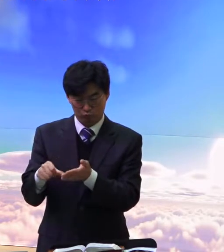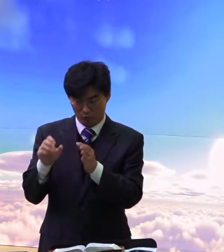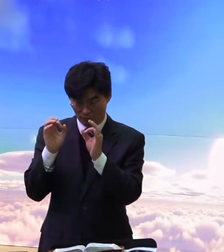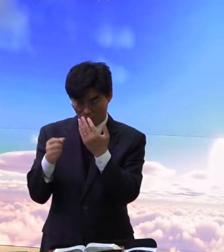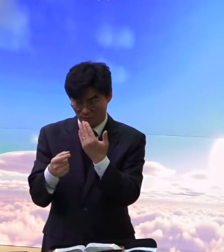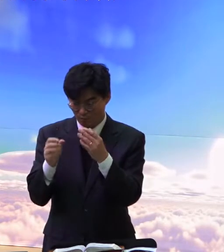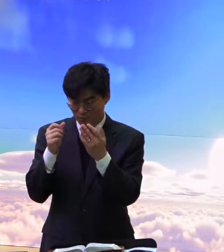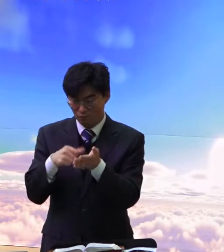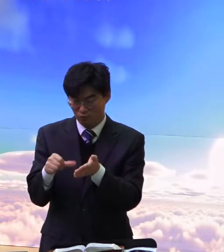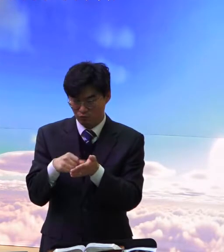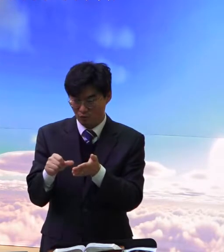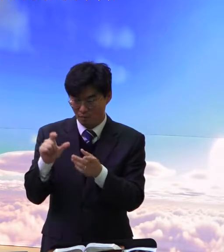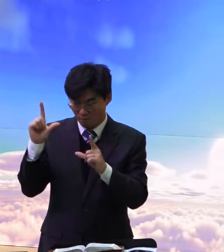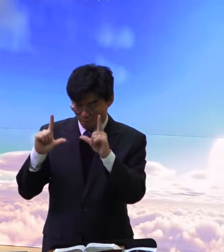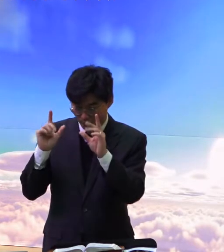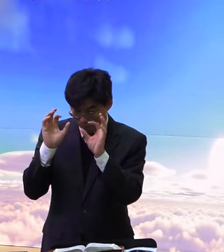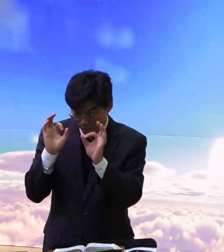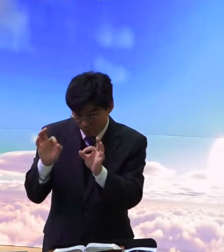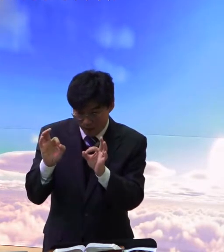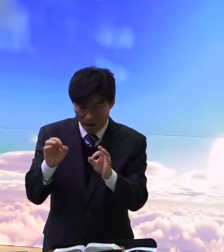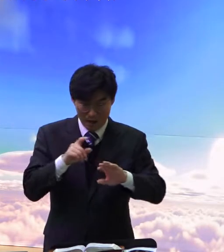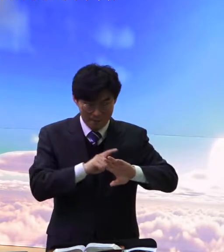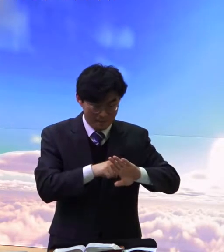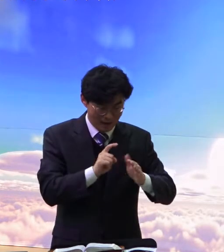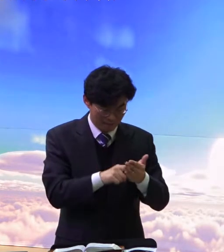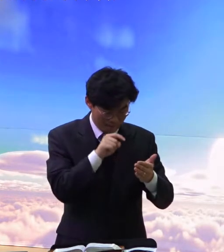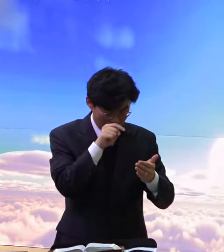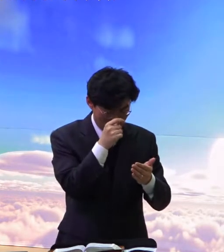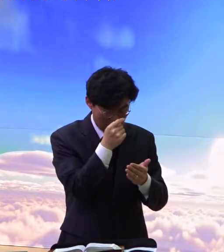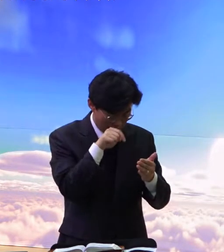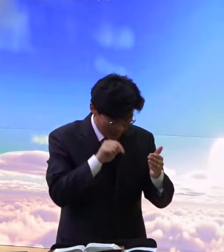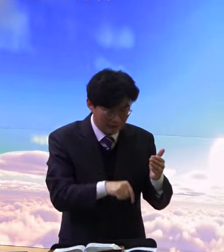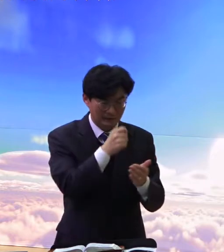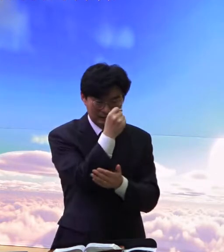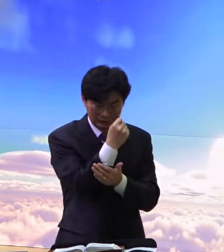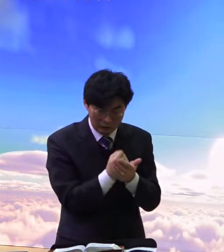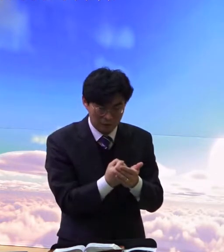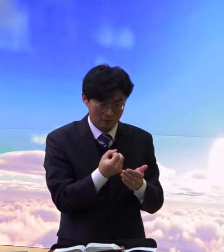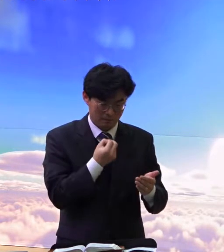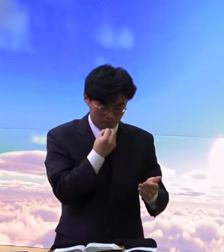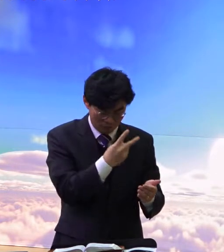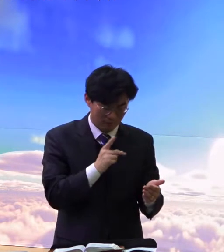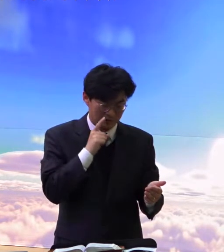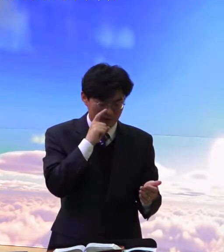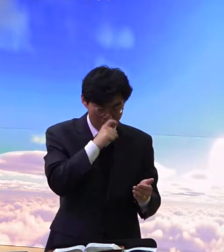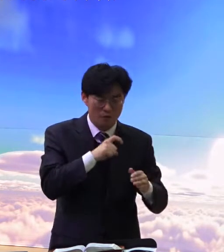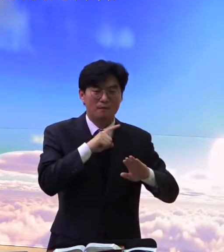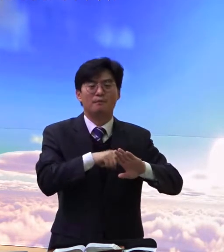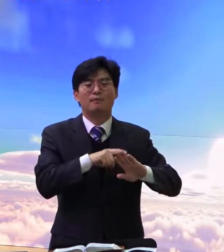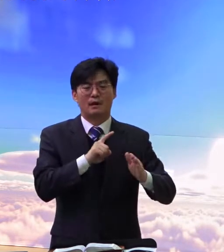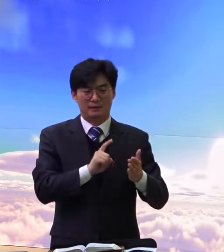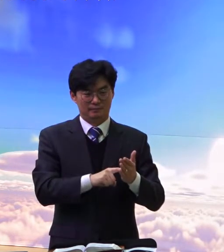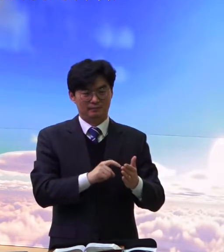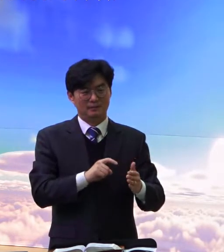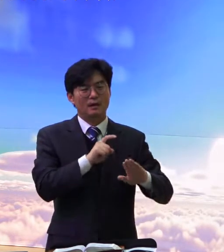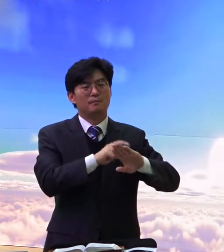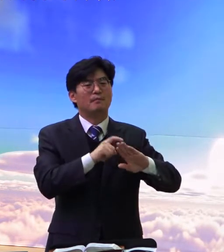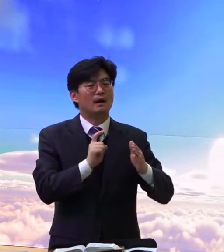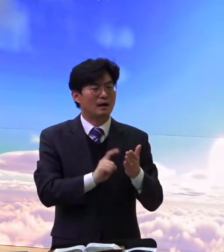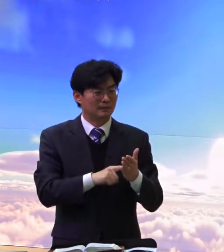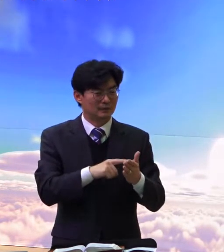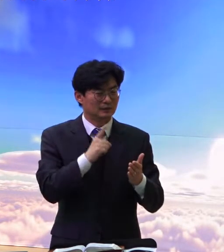것이 우리의 마음이라 하는 것입니다. 우리 마음이 그렇습니다. 하나님을 떠나서 에덴에서 쫓겨나서 하나님을